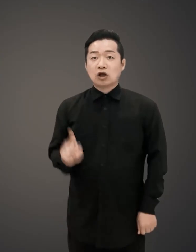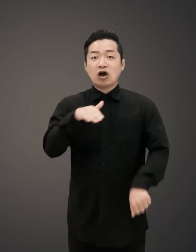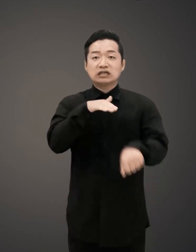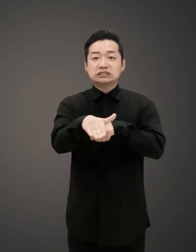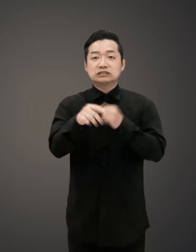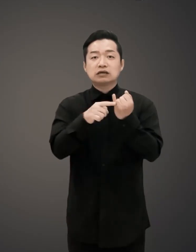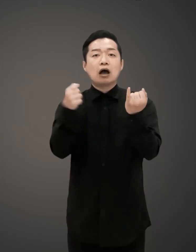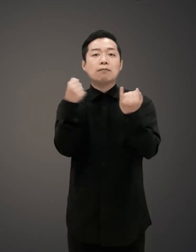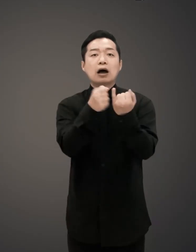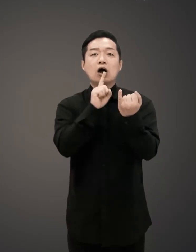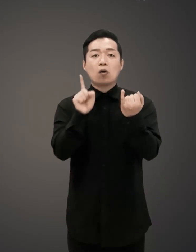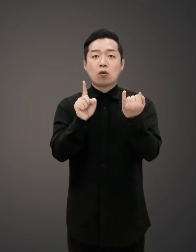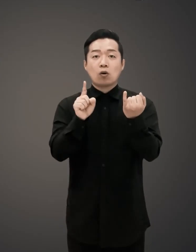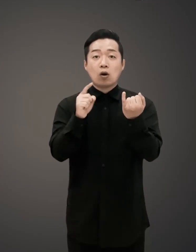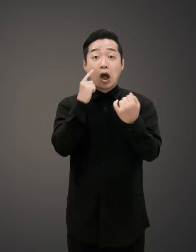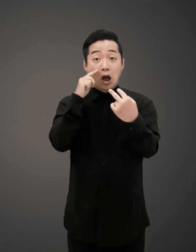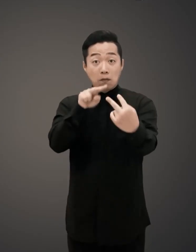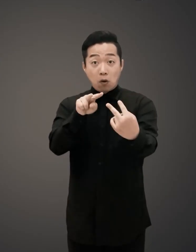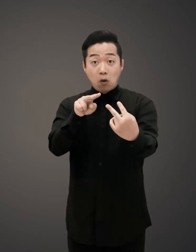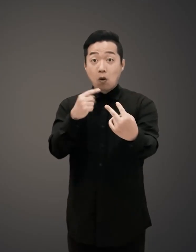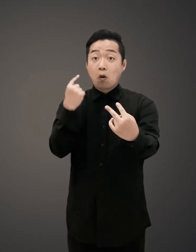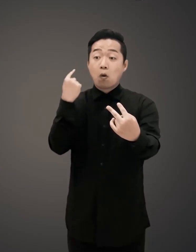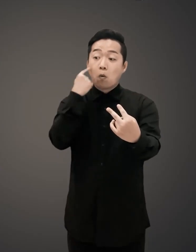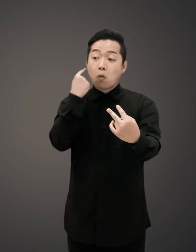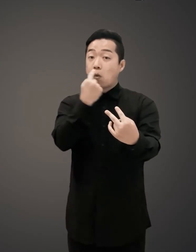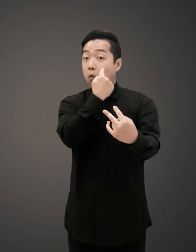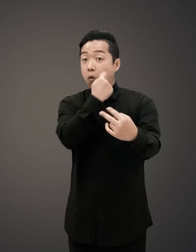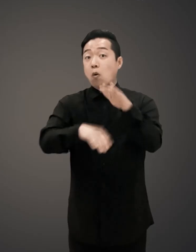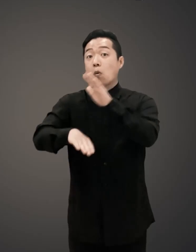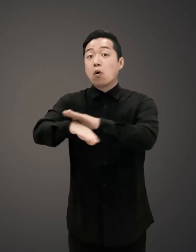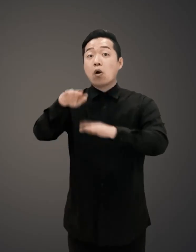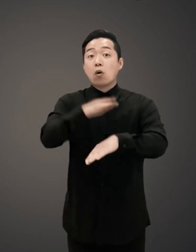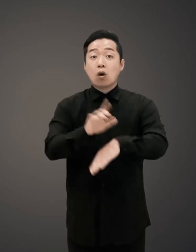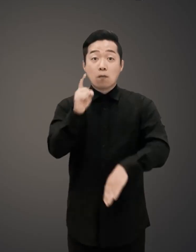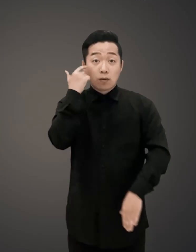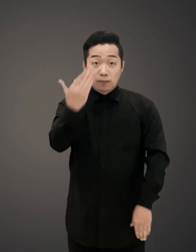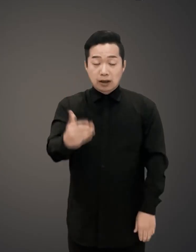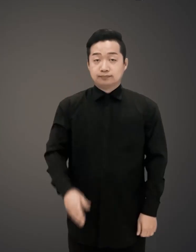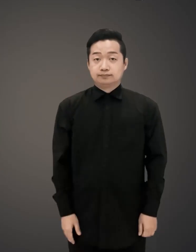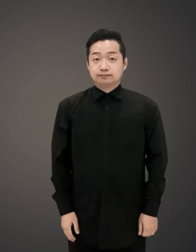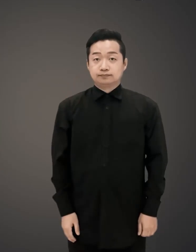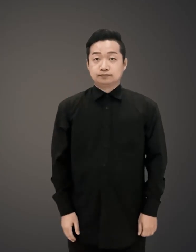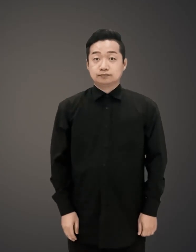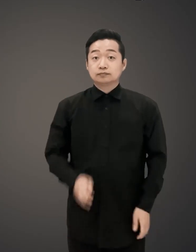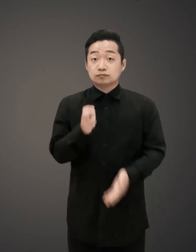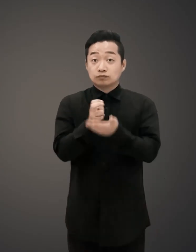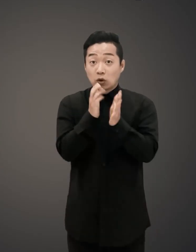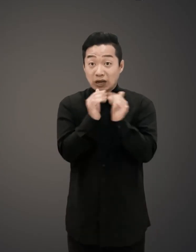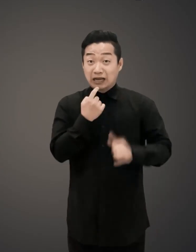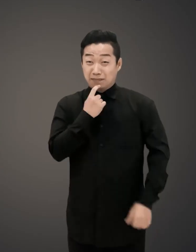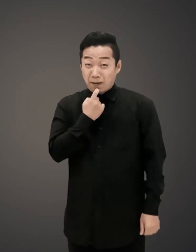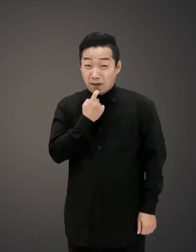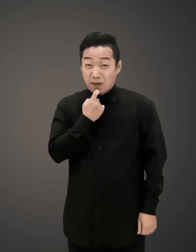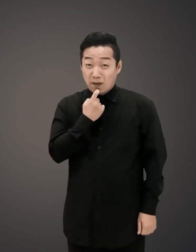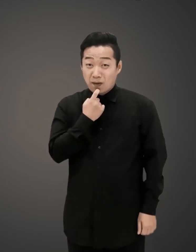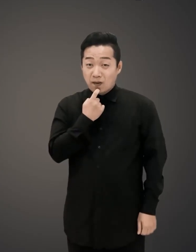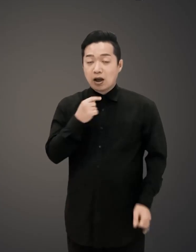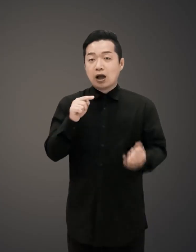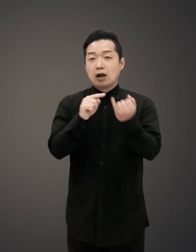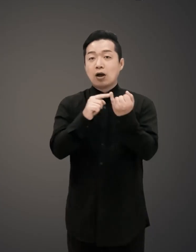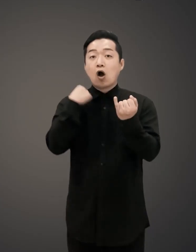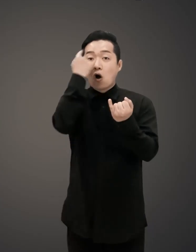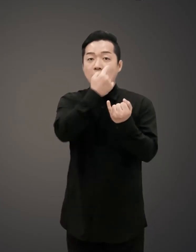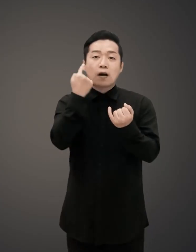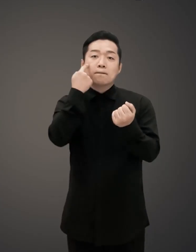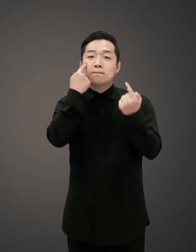어떤 식으로 얻어맞았죠? 당신을 마주보는 쪽에서 왼쪽이라는 겁니까? 에디커스 핀치는 집요할 정도로 피해자의